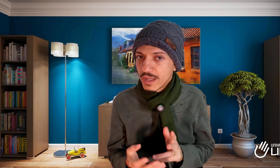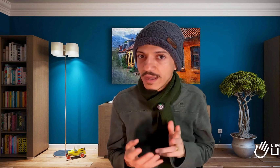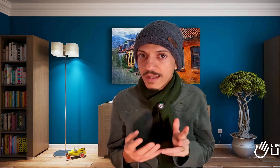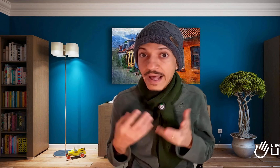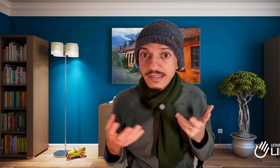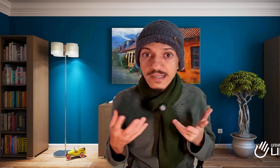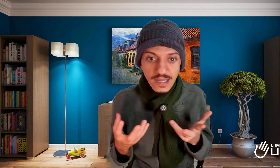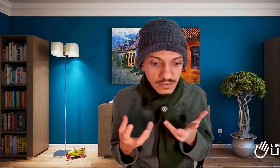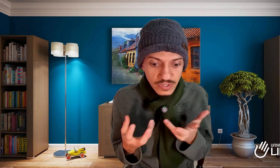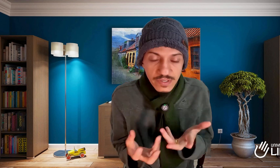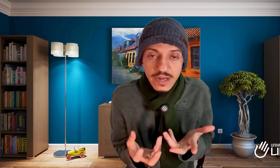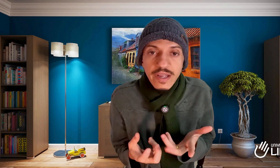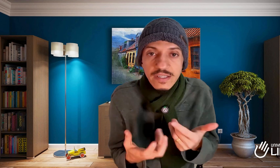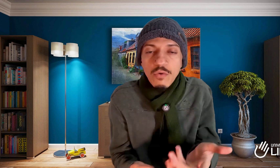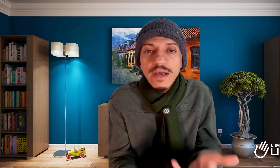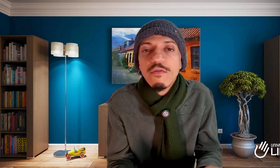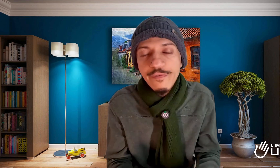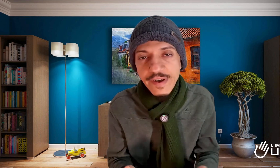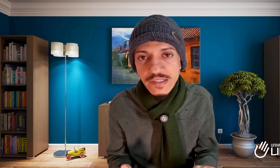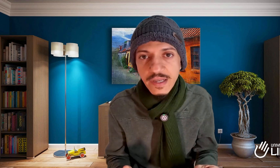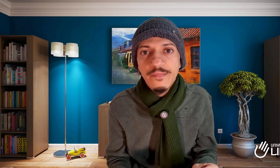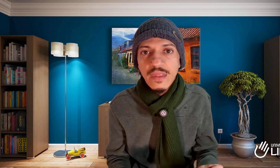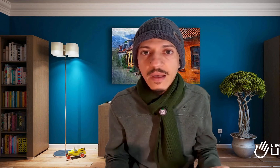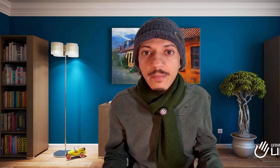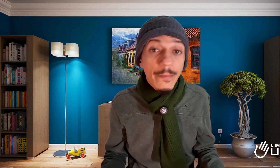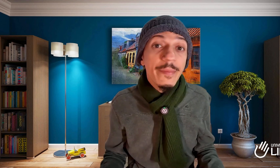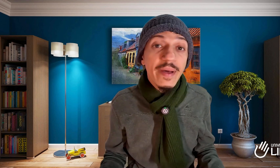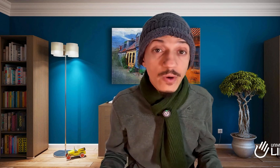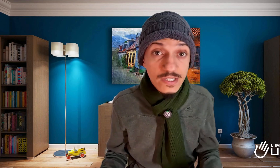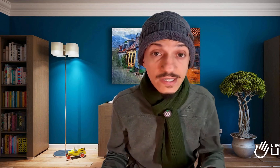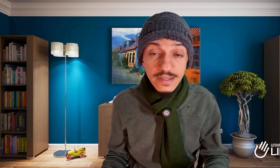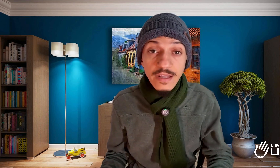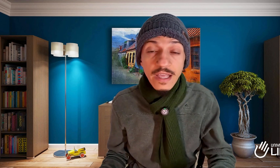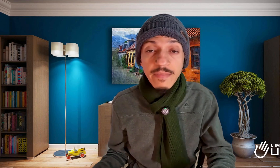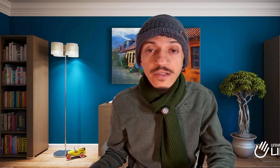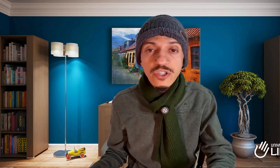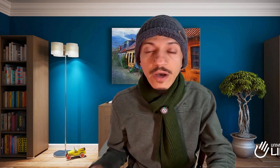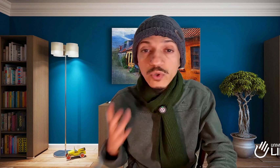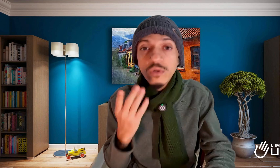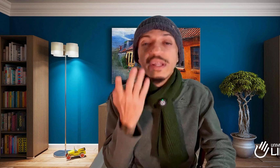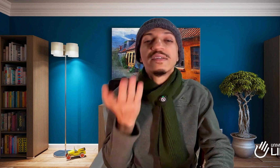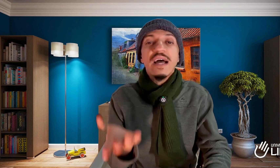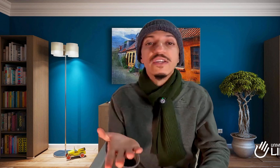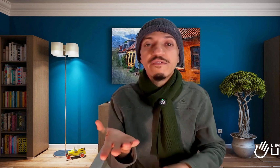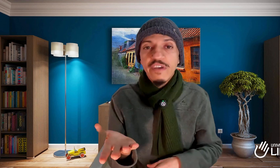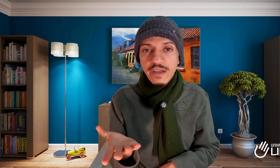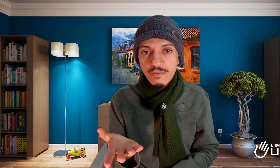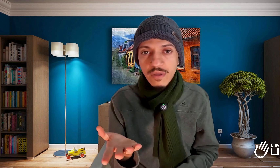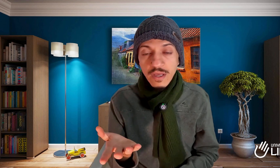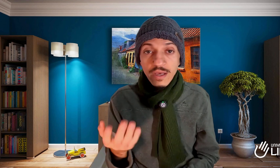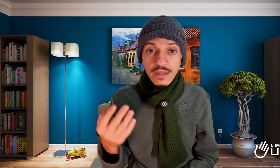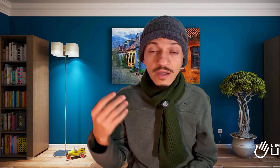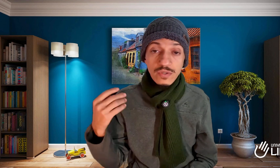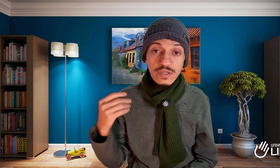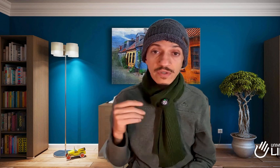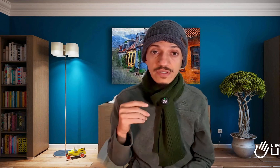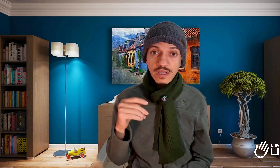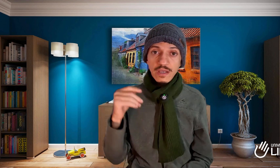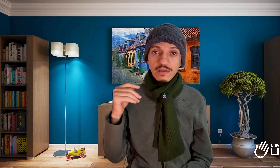dá essa sensação de estranheza, né? Como é que eu vou fazer? Uma primeira coisa que você tem que ter em mente é o surdo tem que estar te vendo. Então, se o surdo